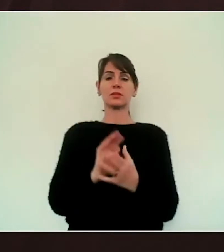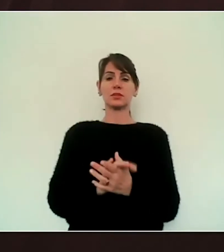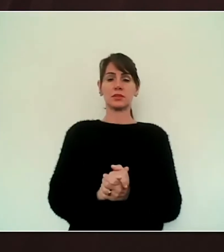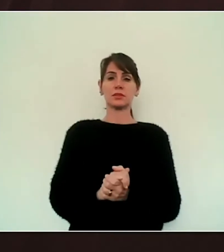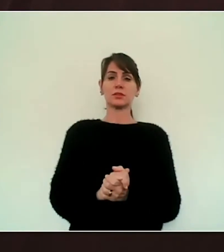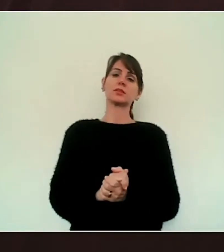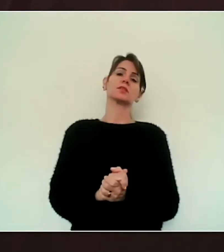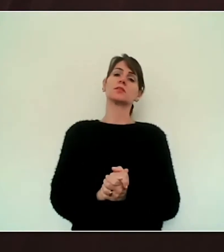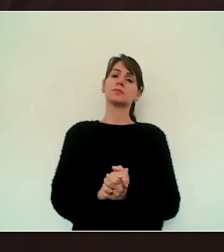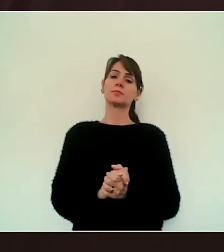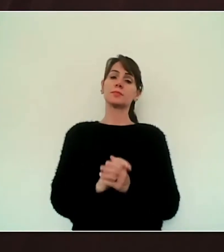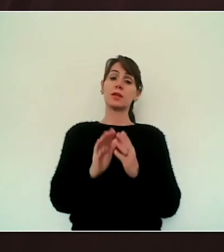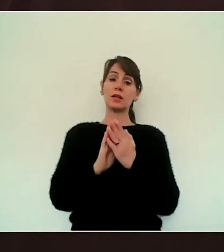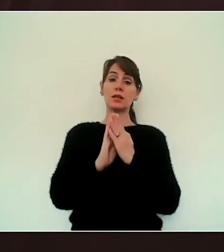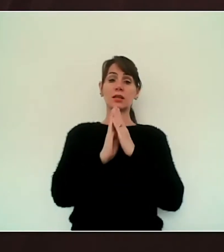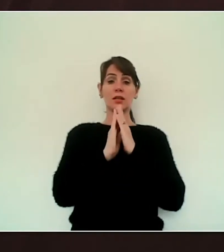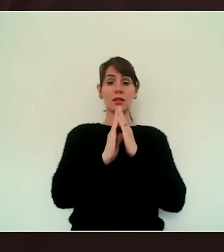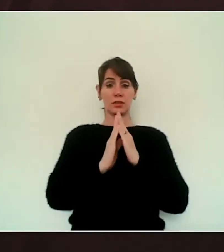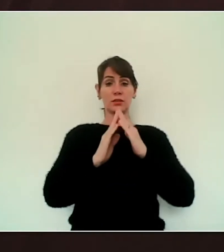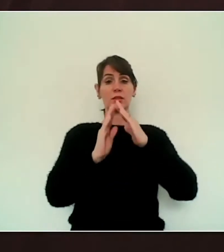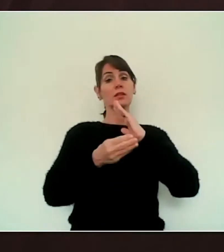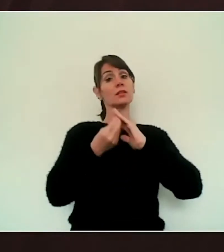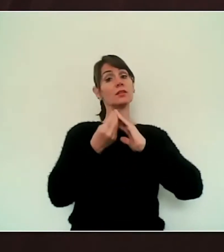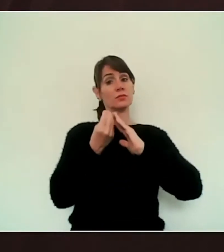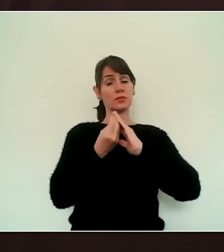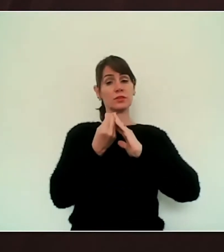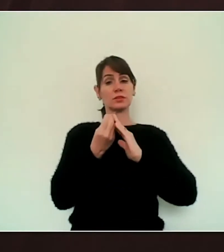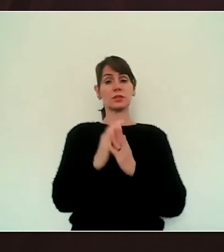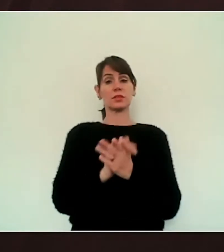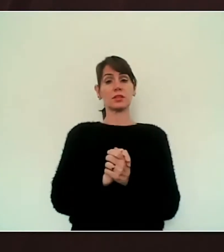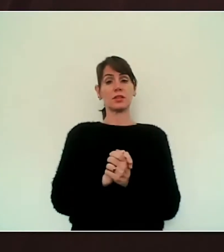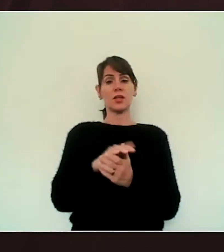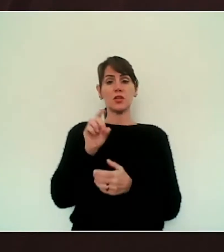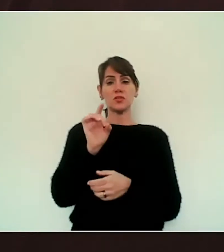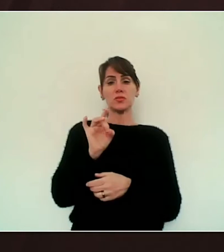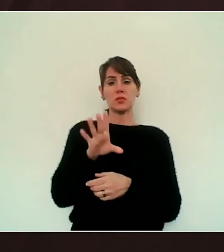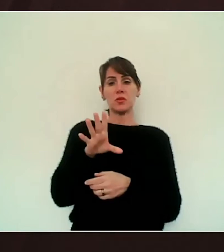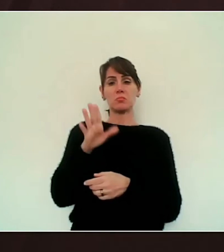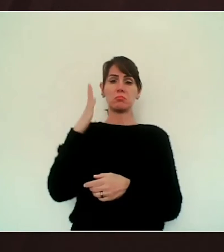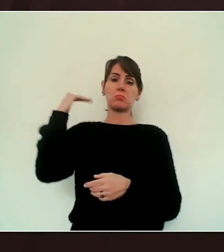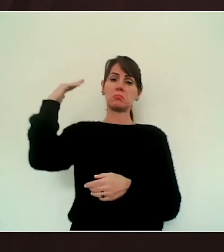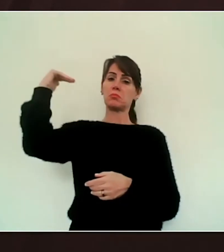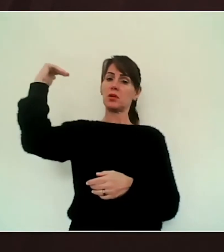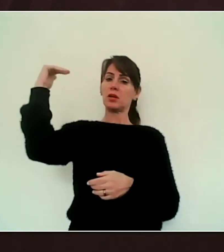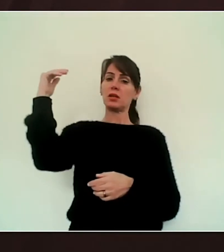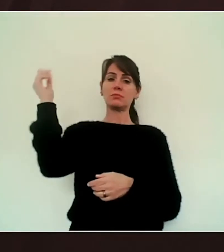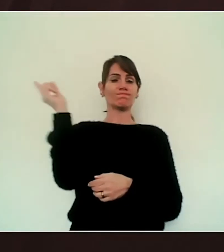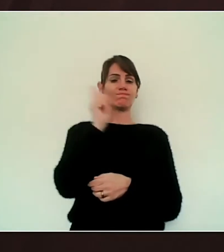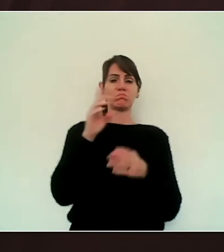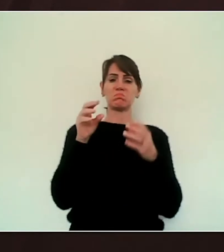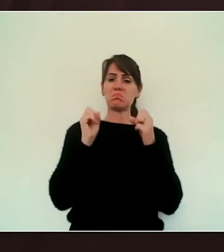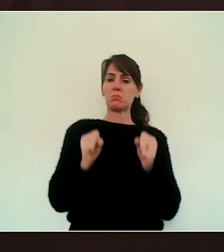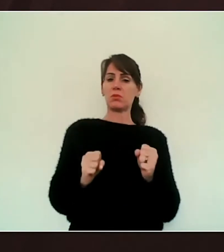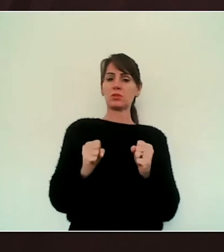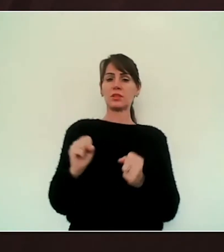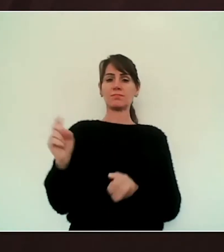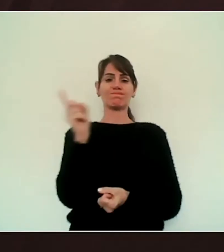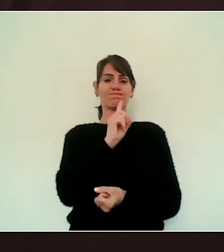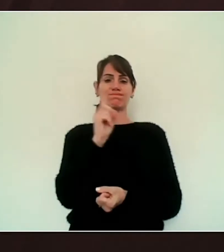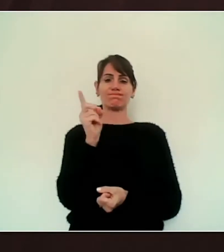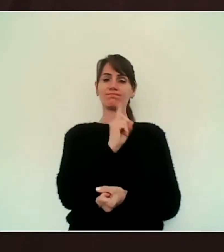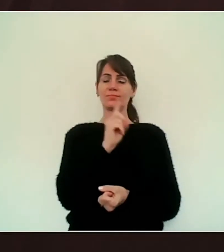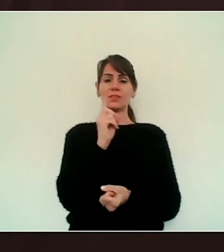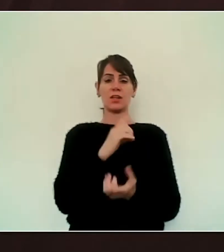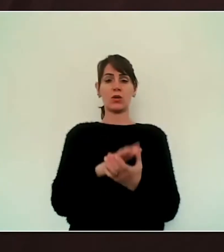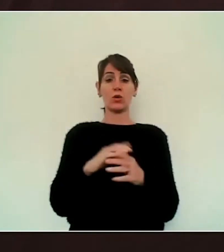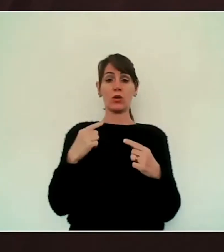igreja, a função da igreja. Estamos aqui não para buscar posição, não para buscar poder, não para buscar fama. Estamos aqui, irmãos, é